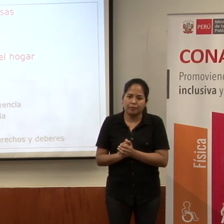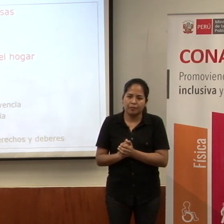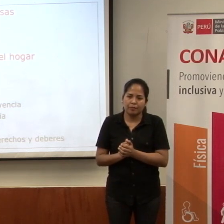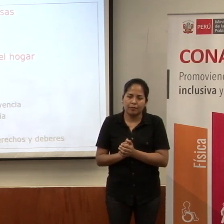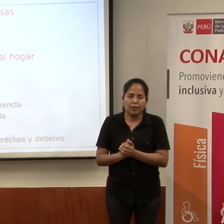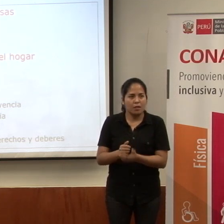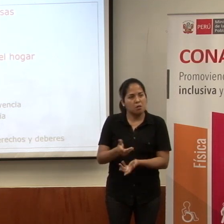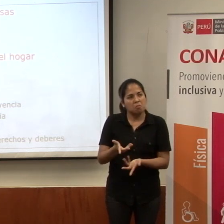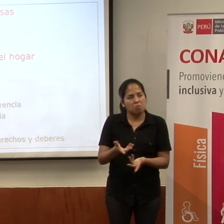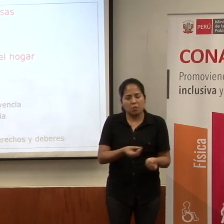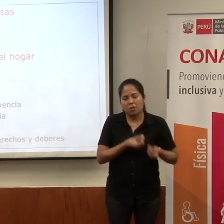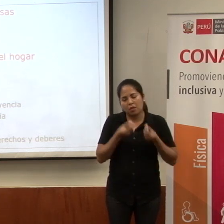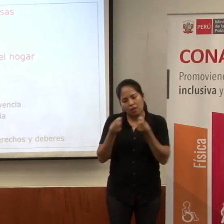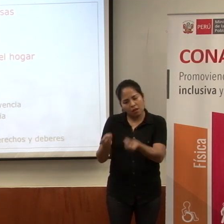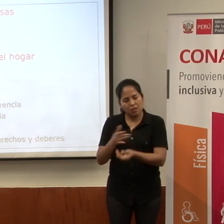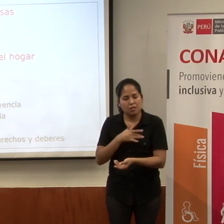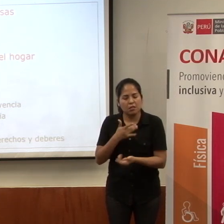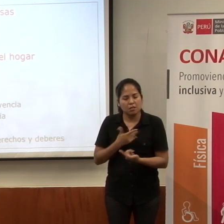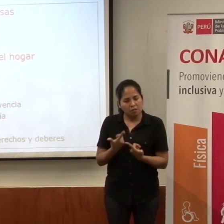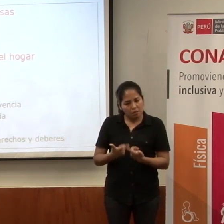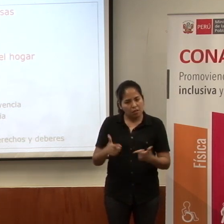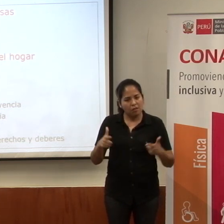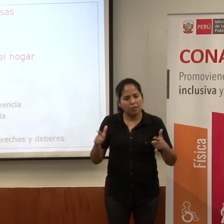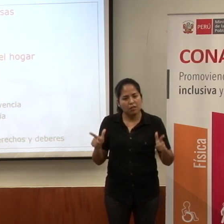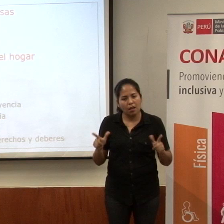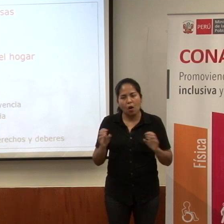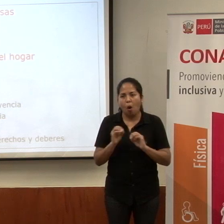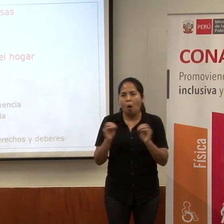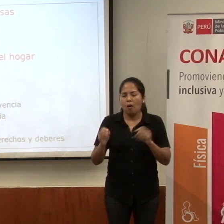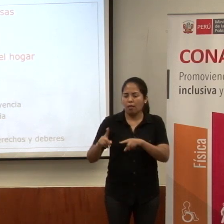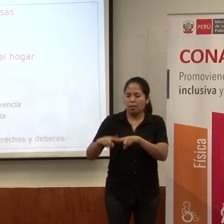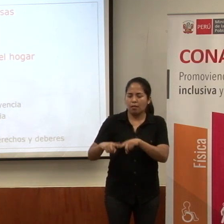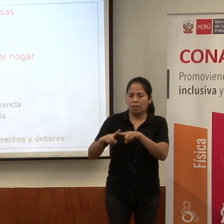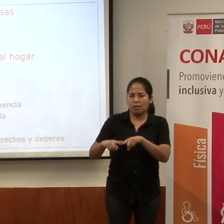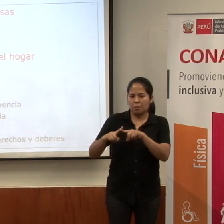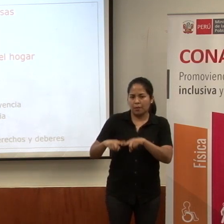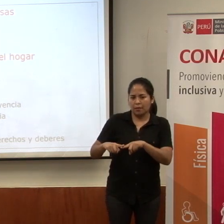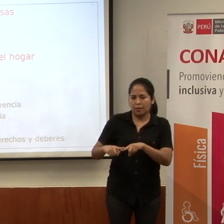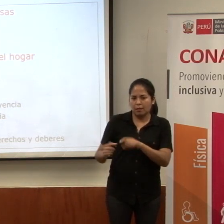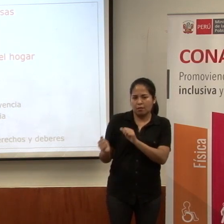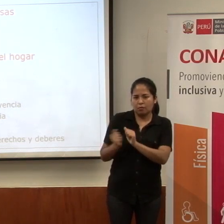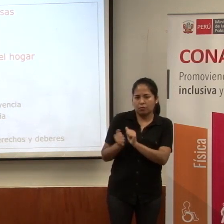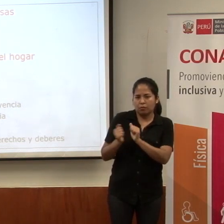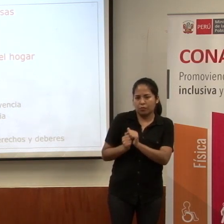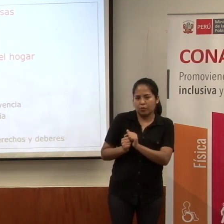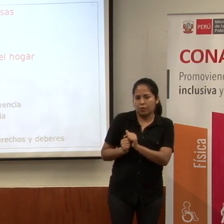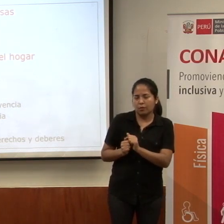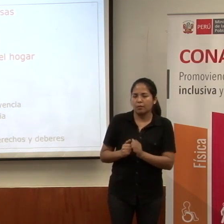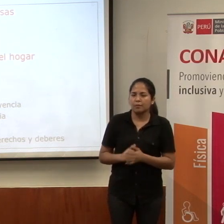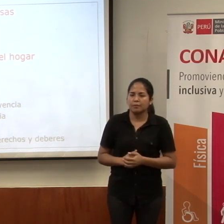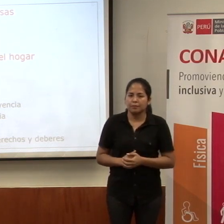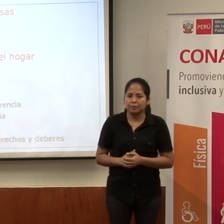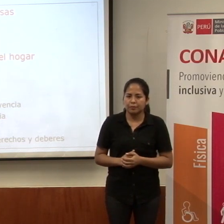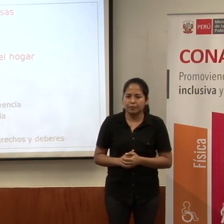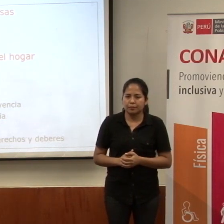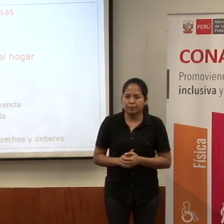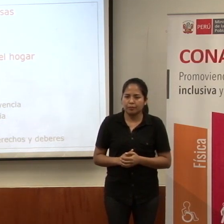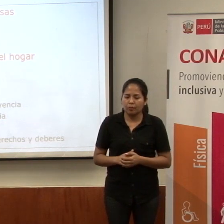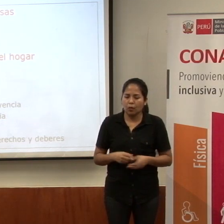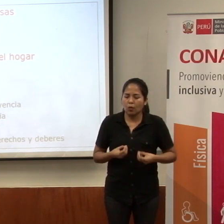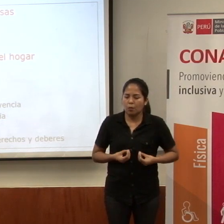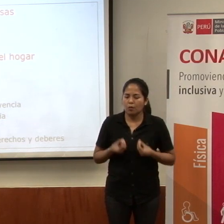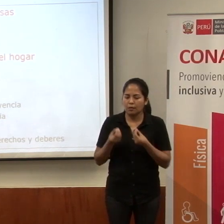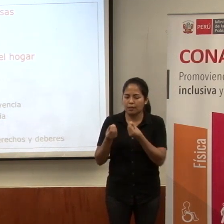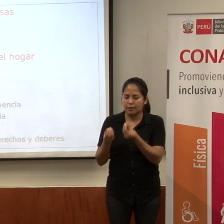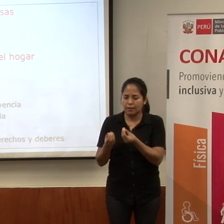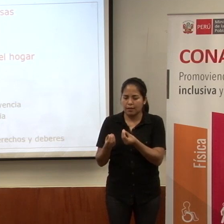sentido de libertad o ser un ser dependiente. El tema de la forma como se alimenta al niño de